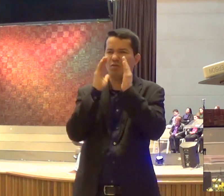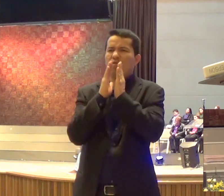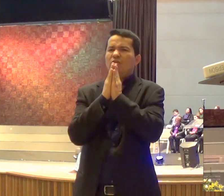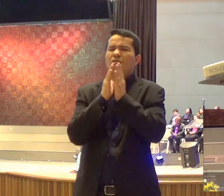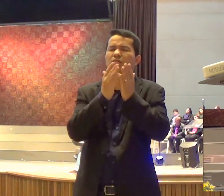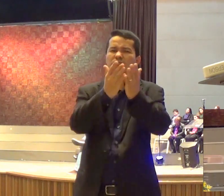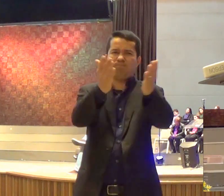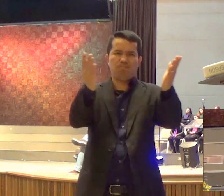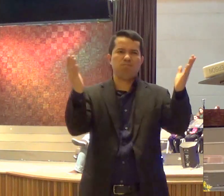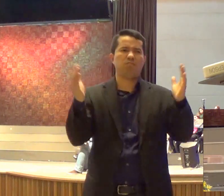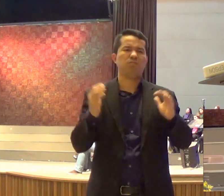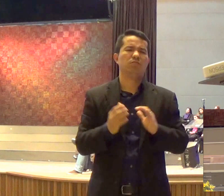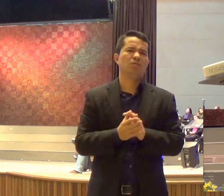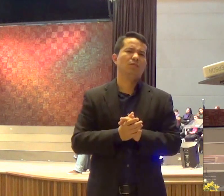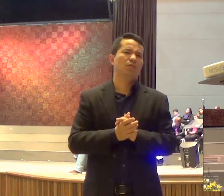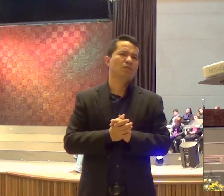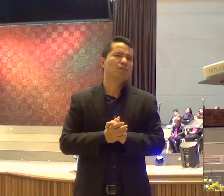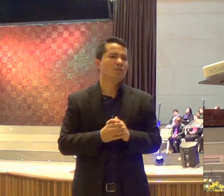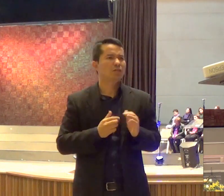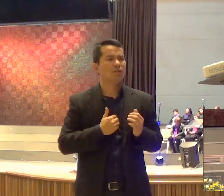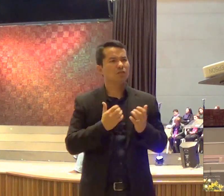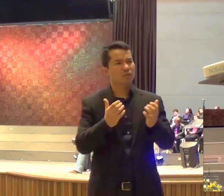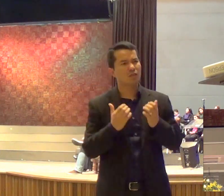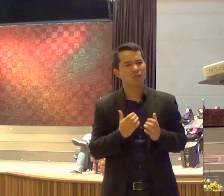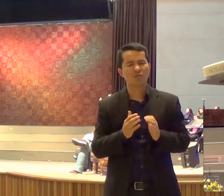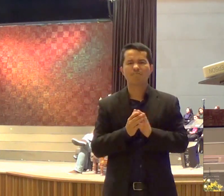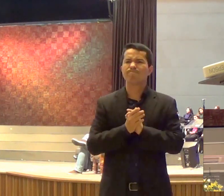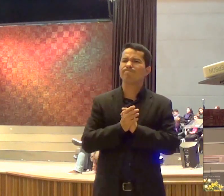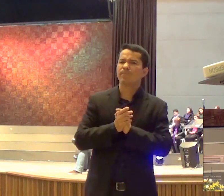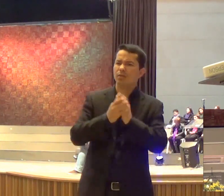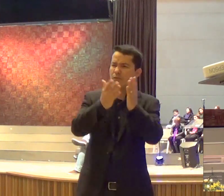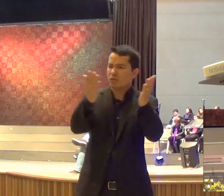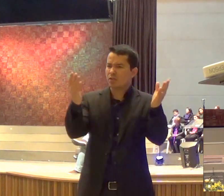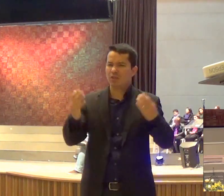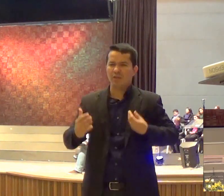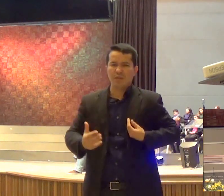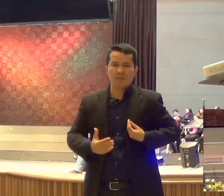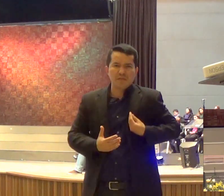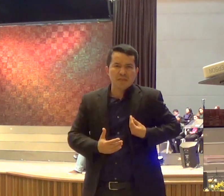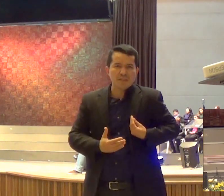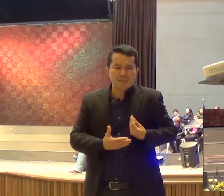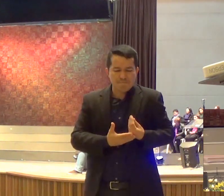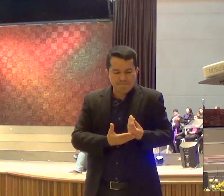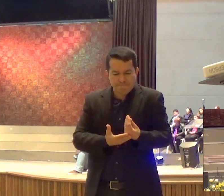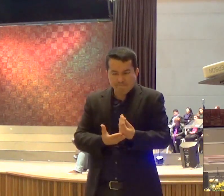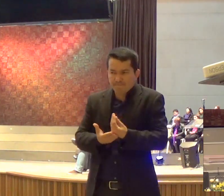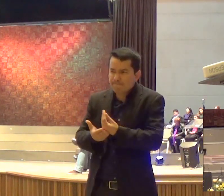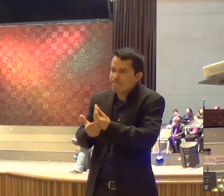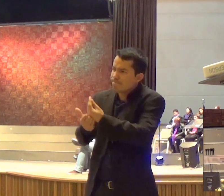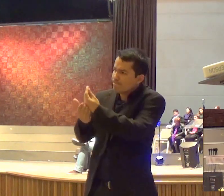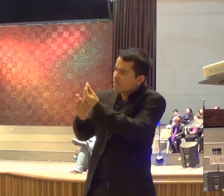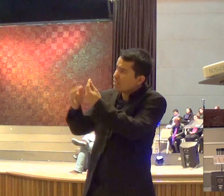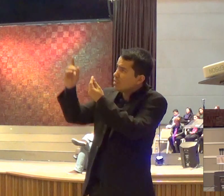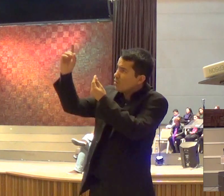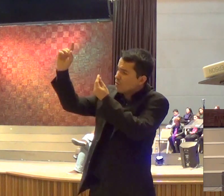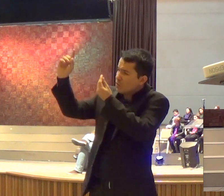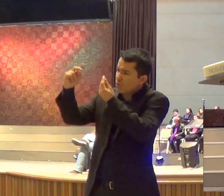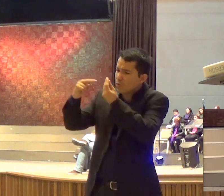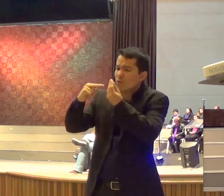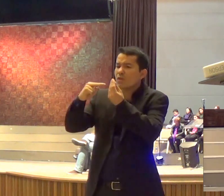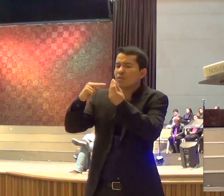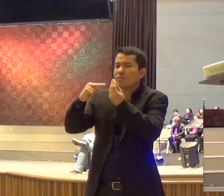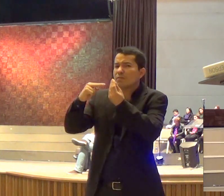eu quero apresentar sua vida diante de Deus luta Todos nós temos